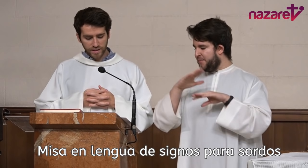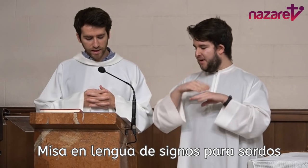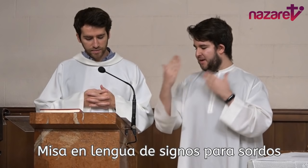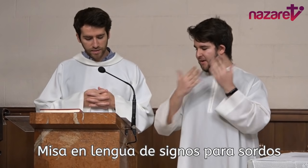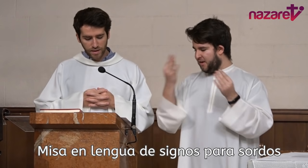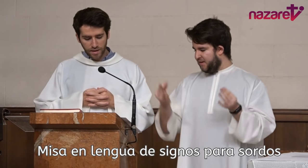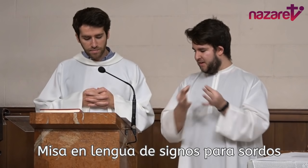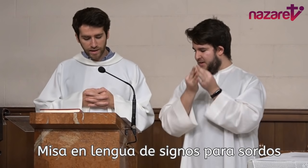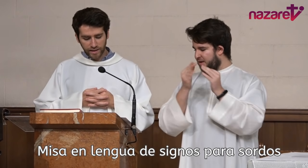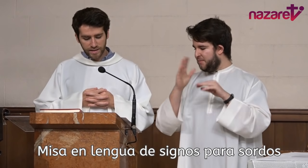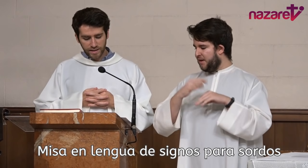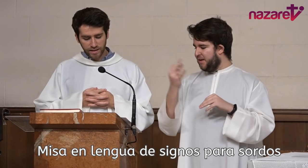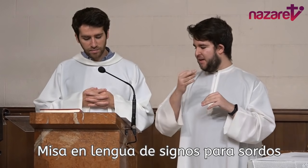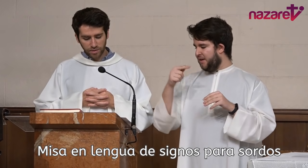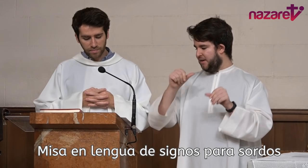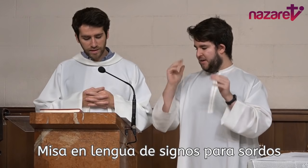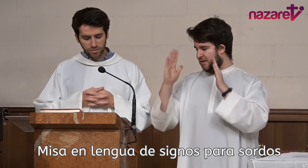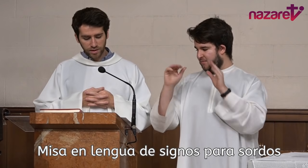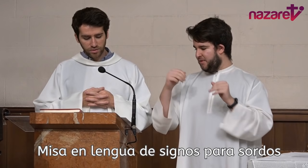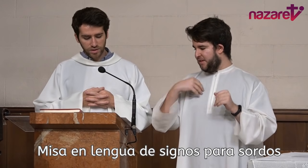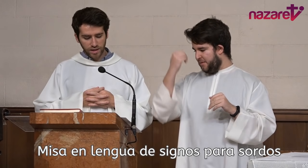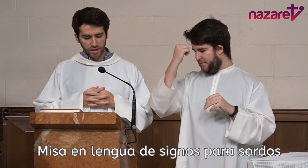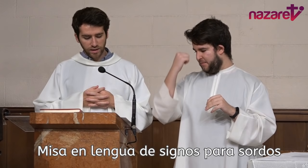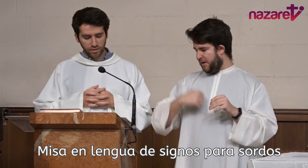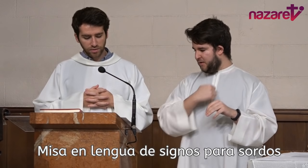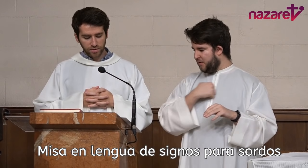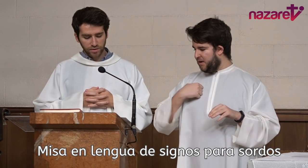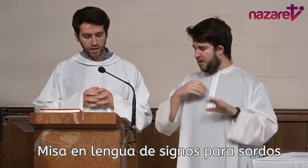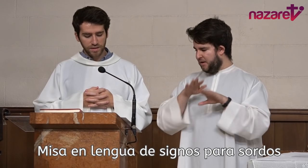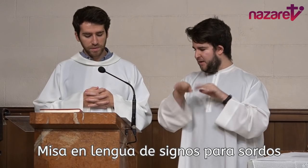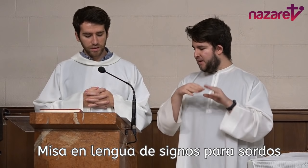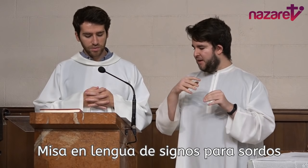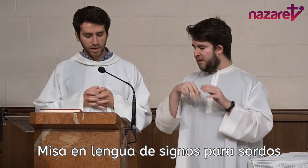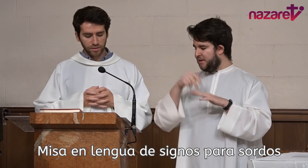Eucaristía, para que este tiempo de Pascua nos llene del gozo del Espíritu Santo.